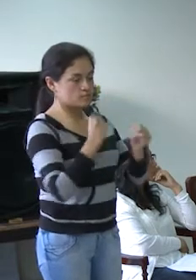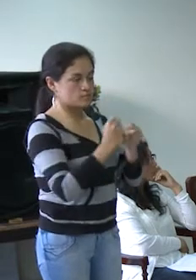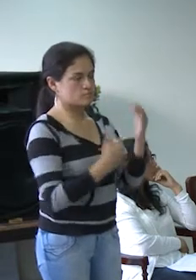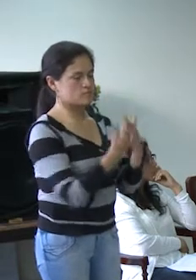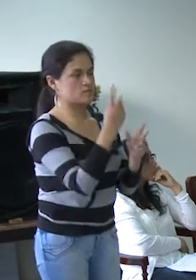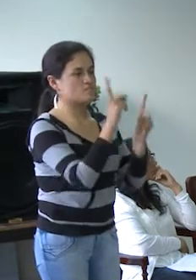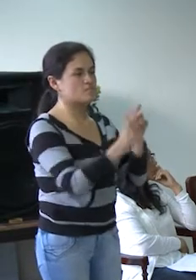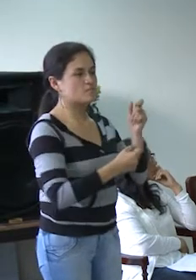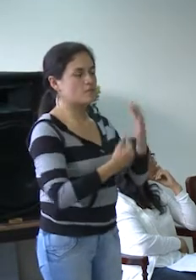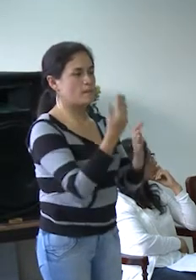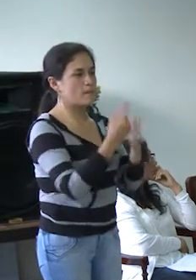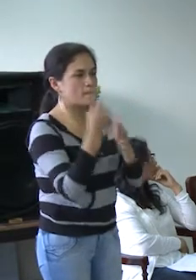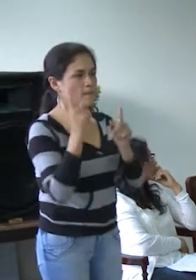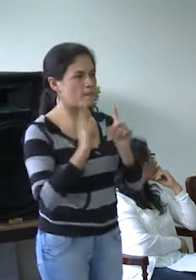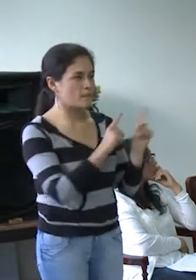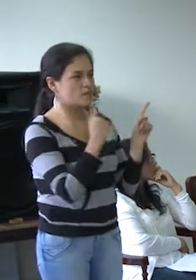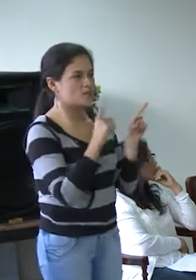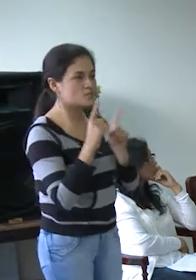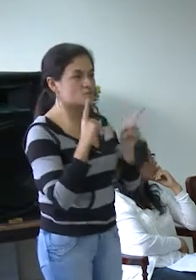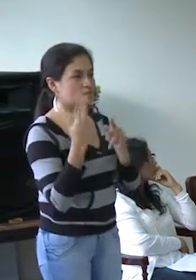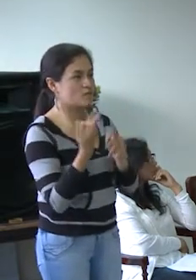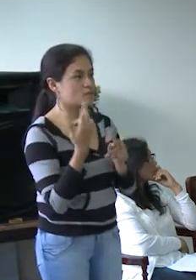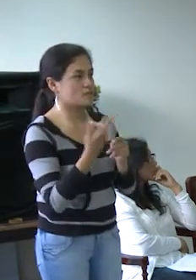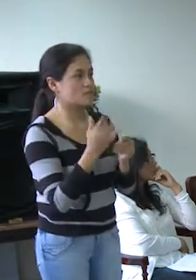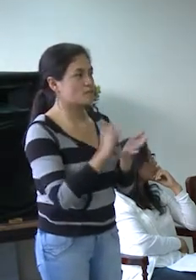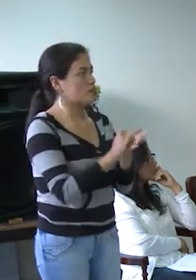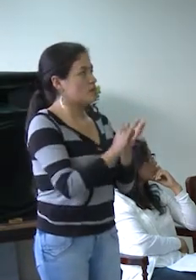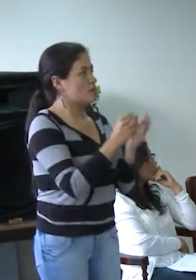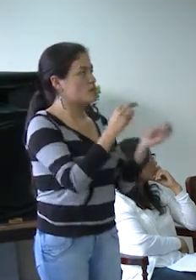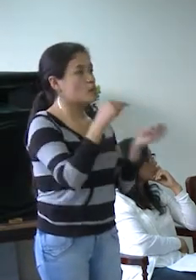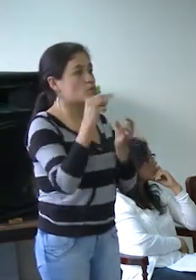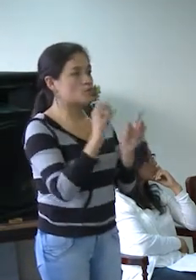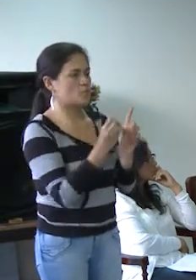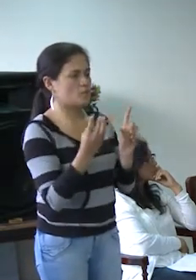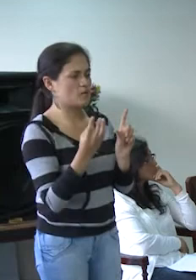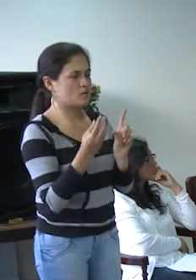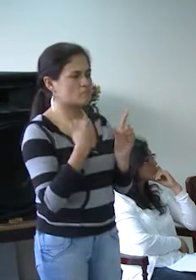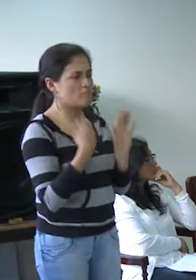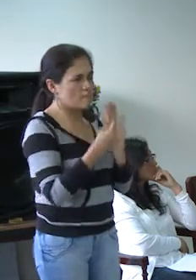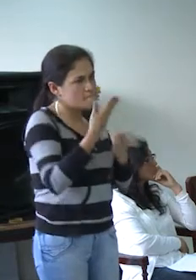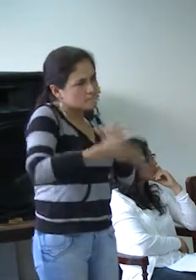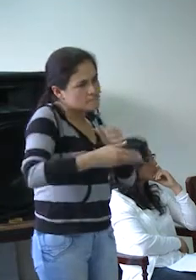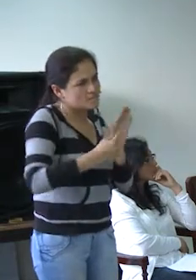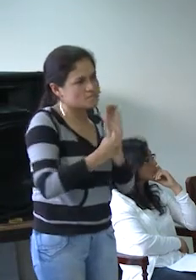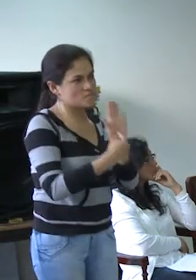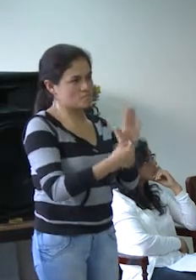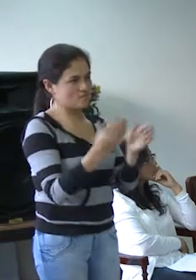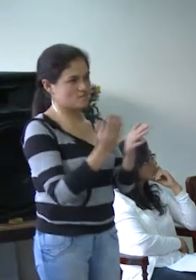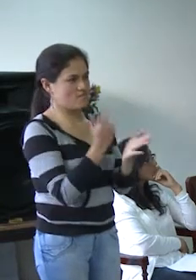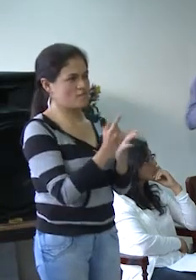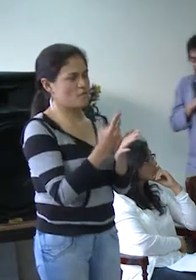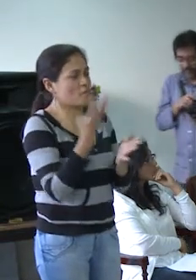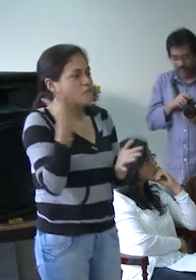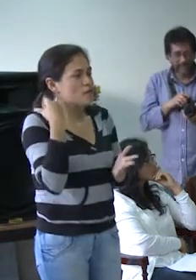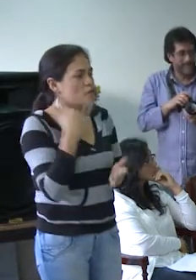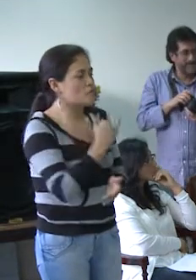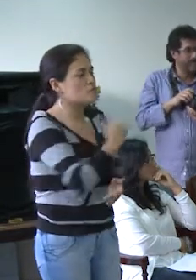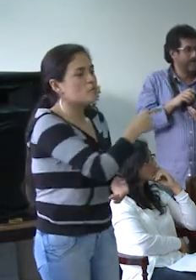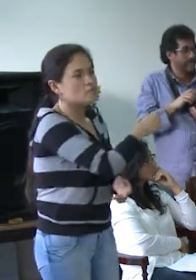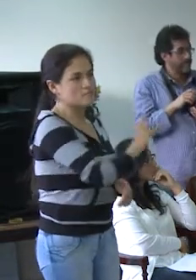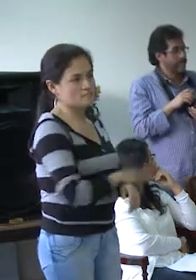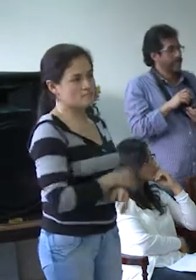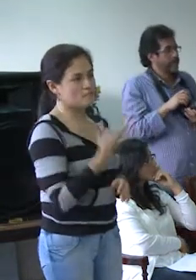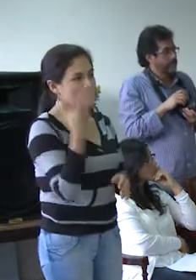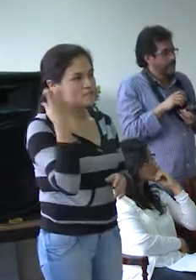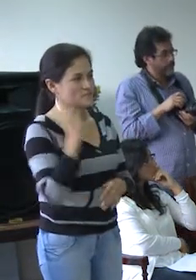educación popular. Nosotros ya habíamos escrito un libro, ahora se lo muestro porque está tan viejo como yo, de educación popular, y ahí definíamos